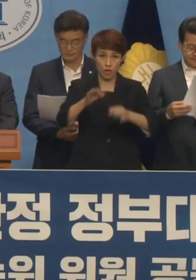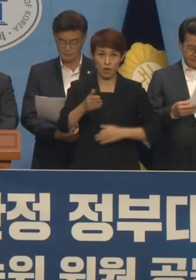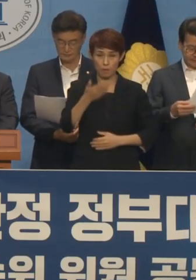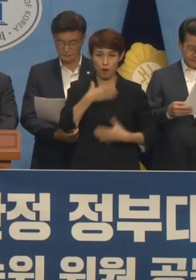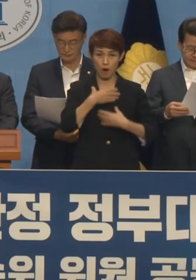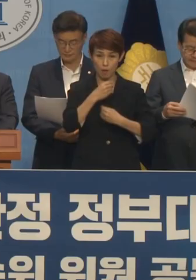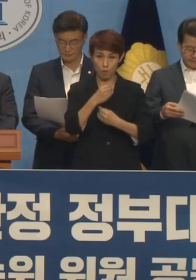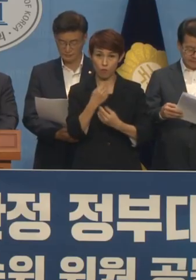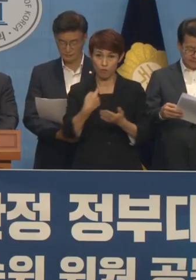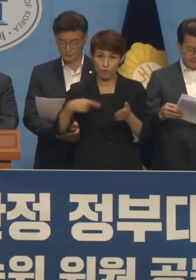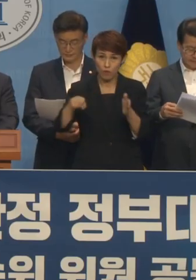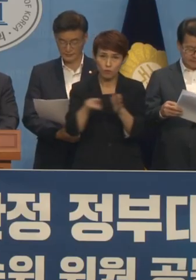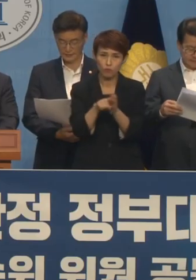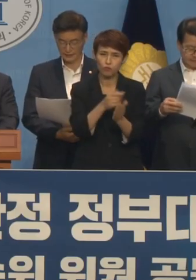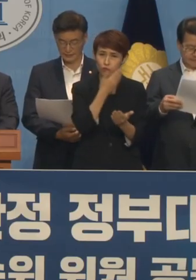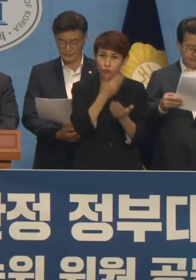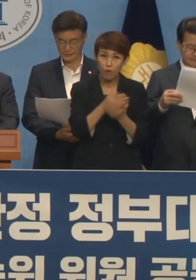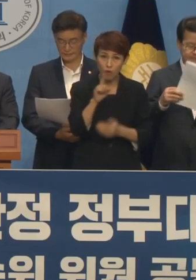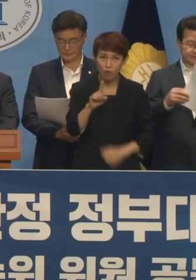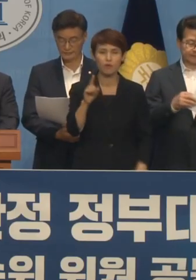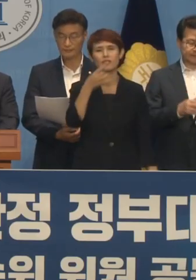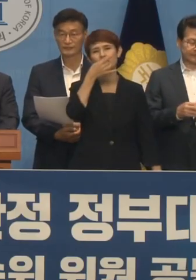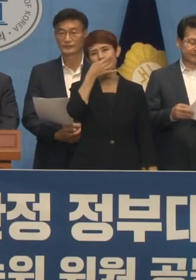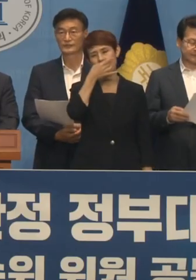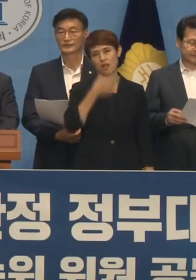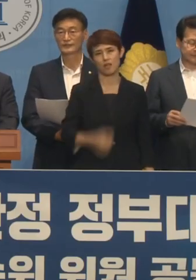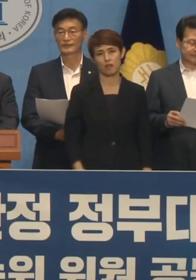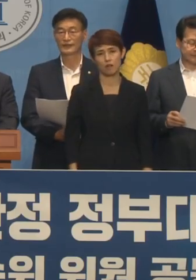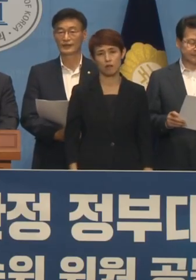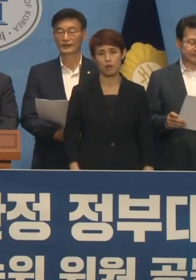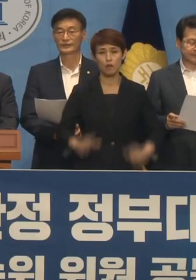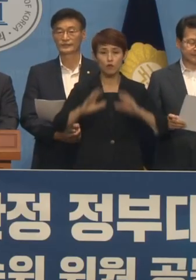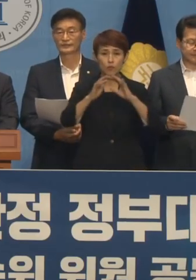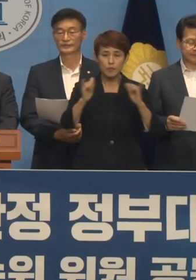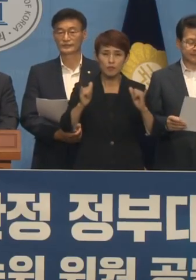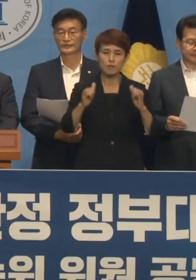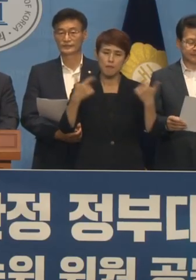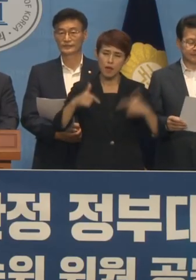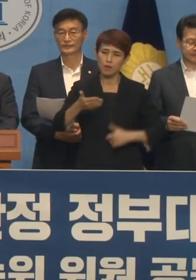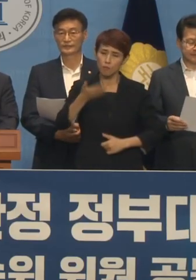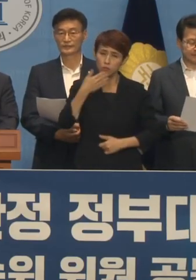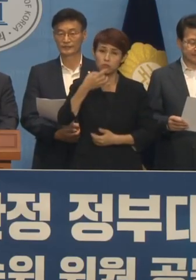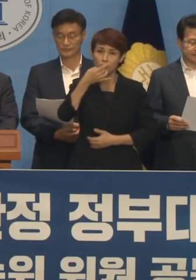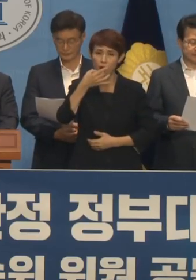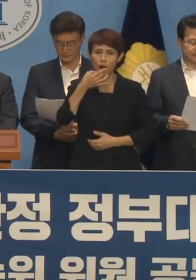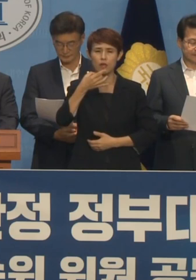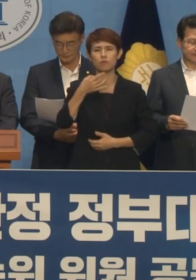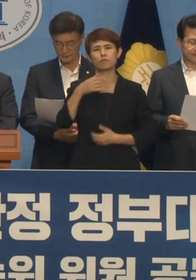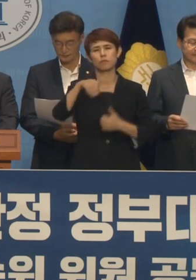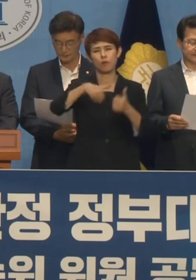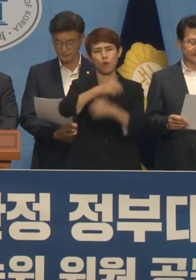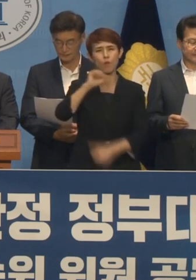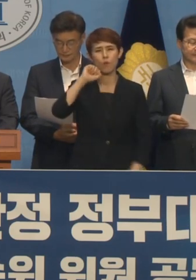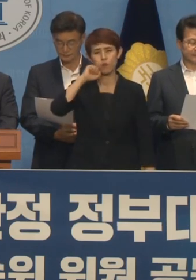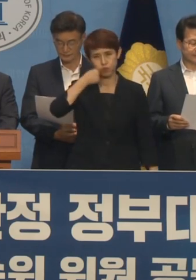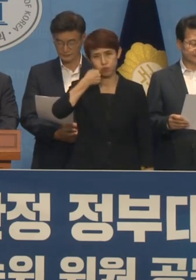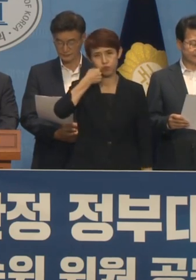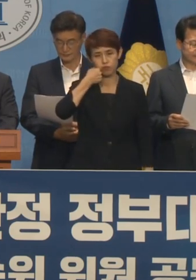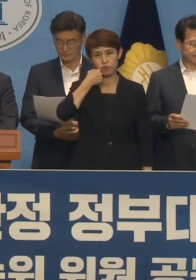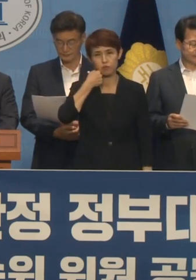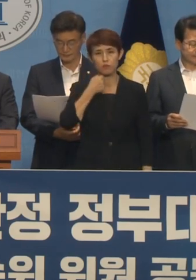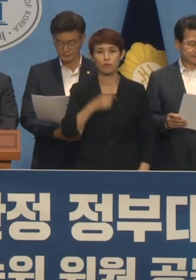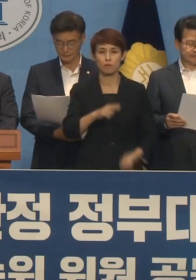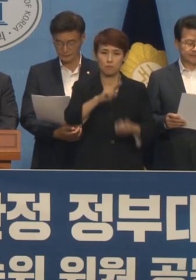지탱하는 든든한 버팀목이다. 하지만 국민 주식 쌀이 최대 위기를 맞고 있다. 소비 감소와